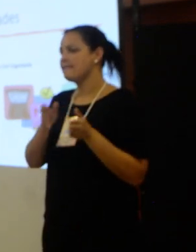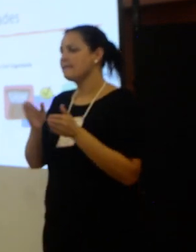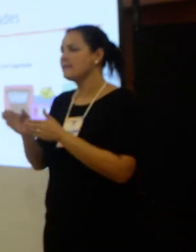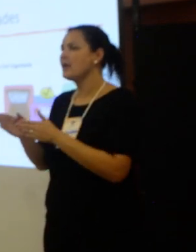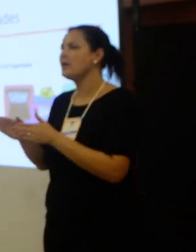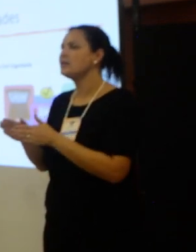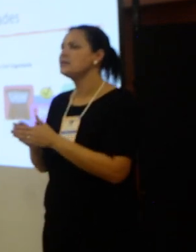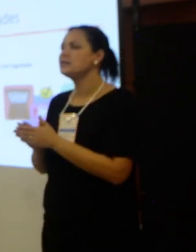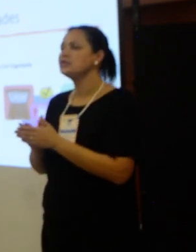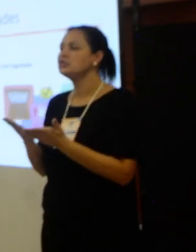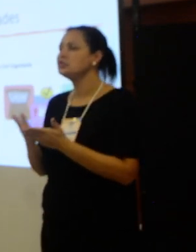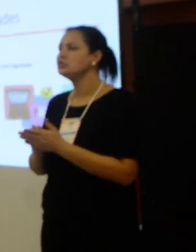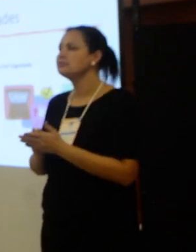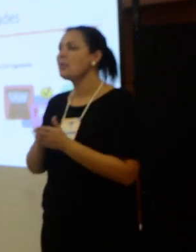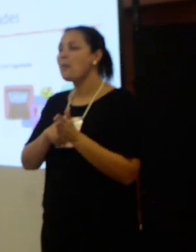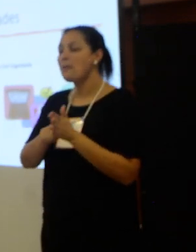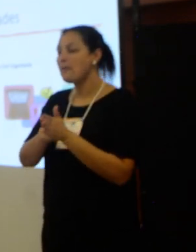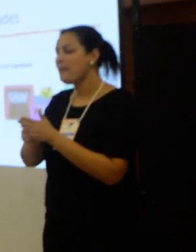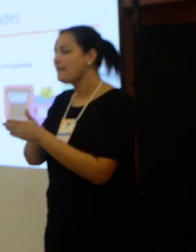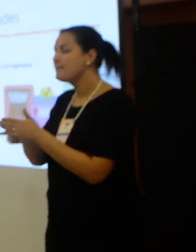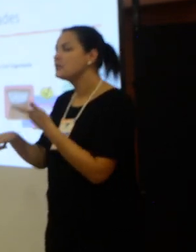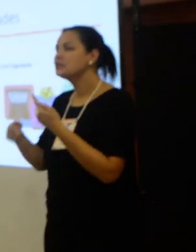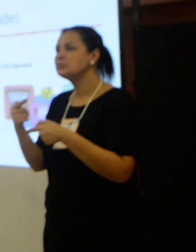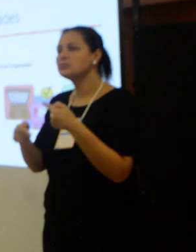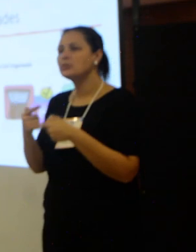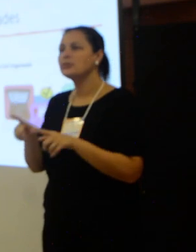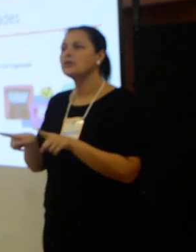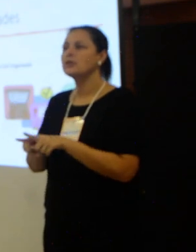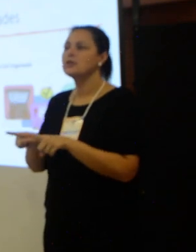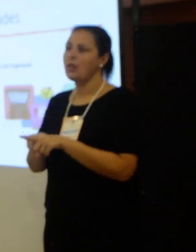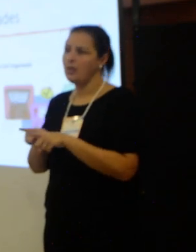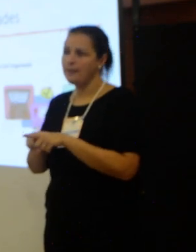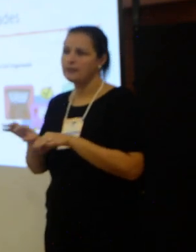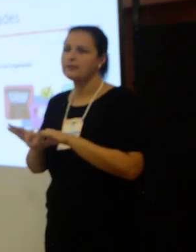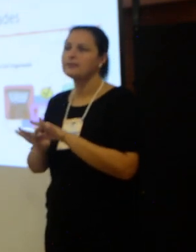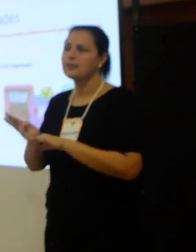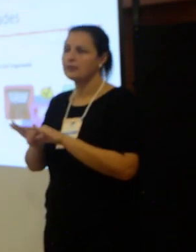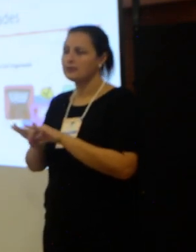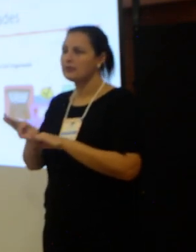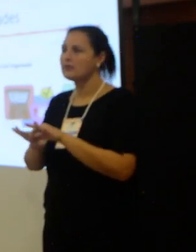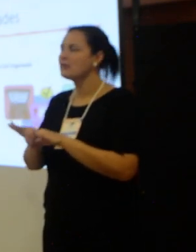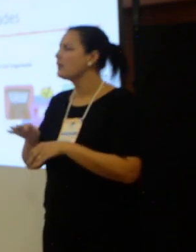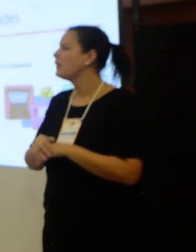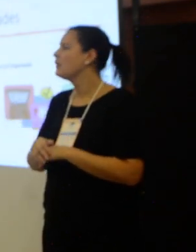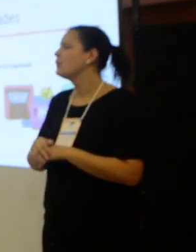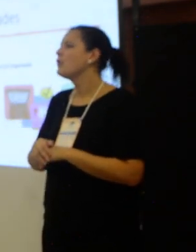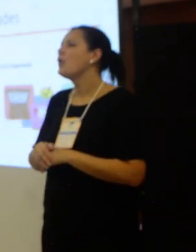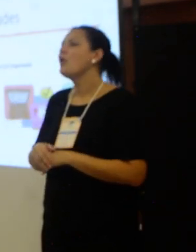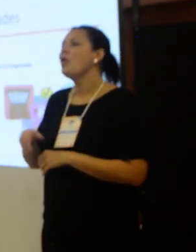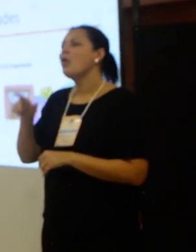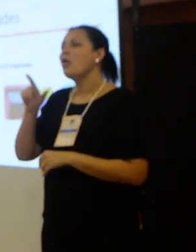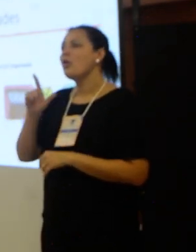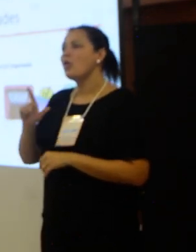tá? E também estamos organizando uma live da sociedade civil organizada,